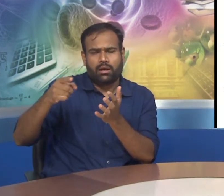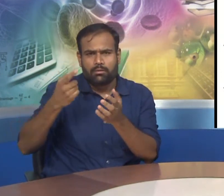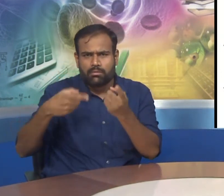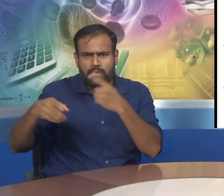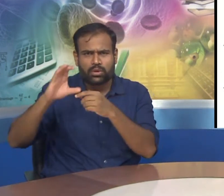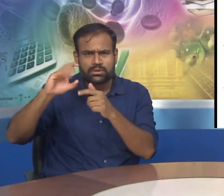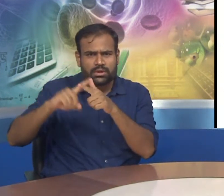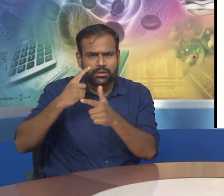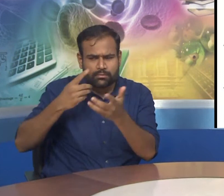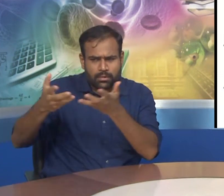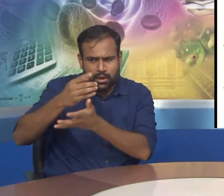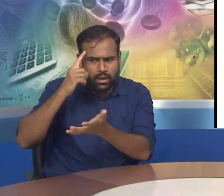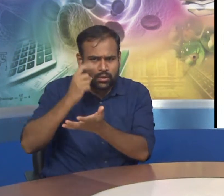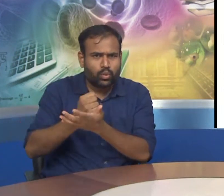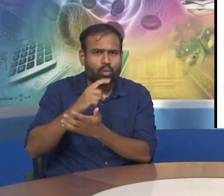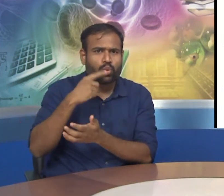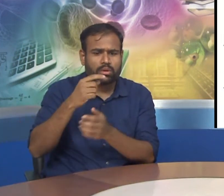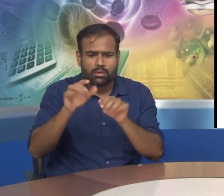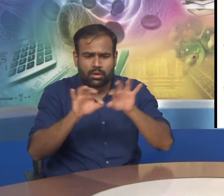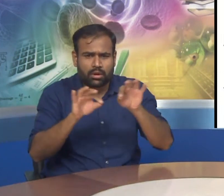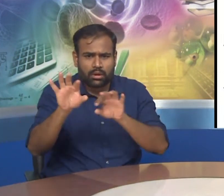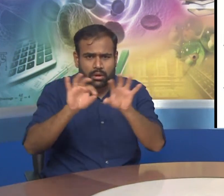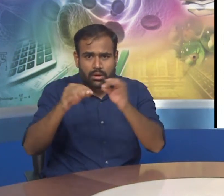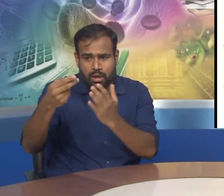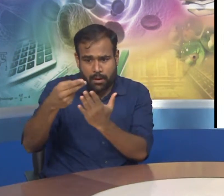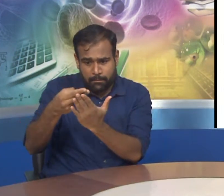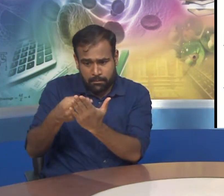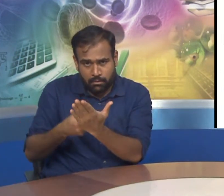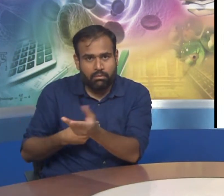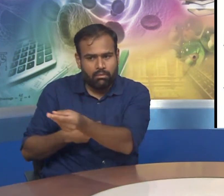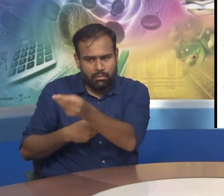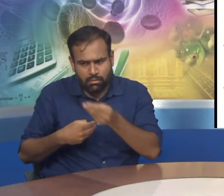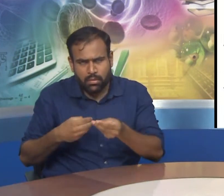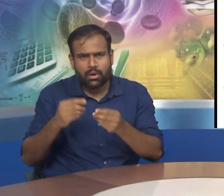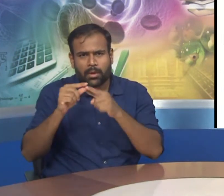Ministry formally recommends these names to him.